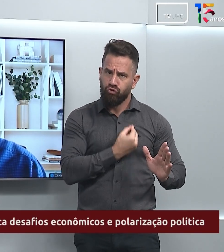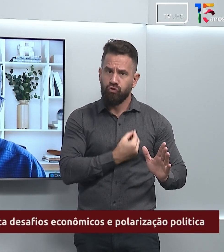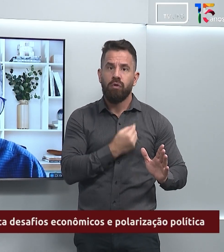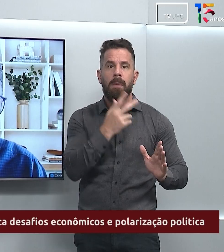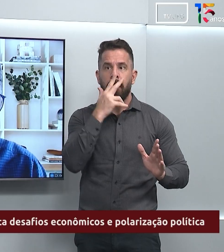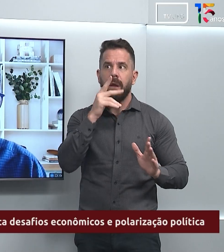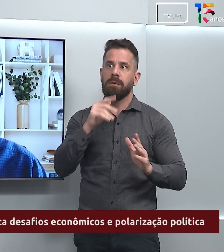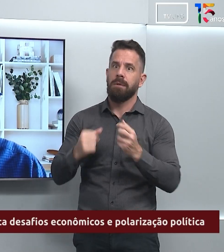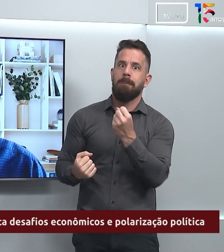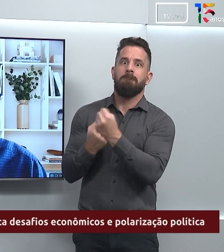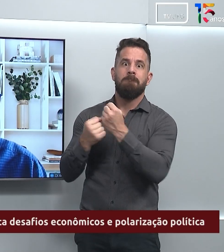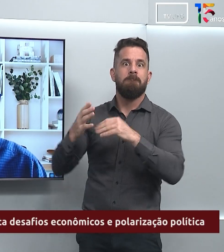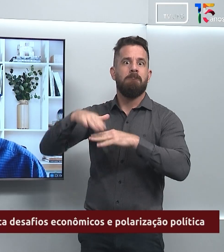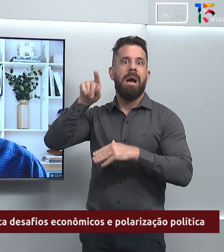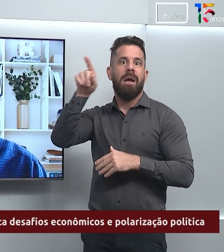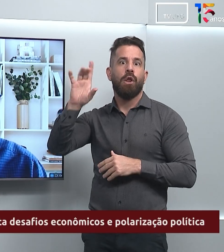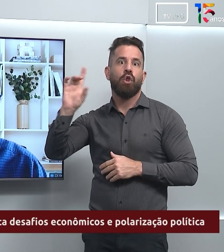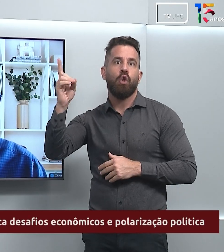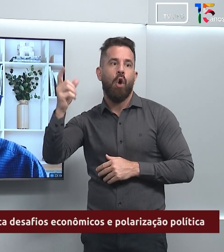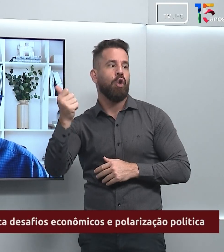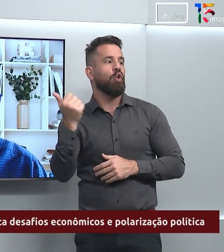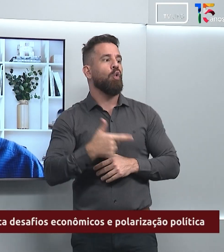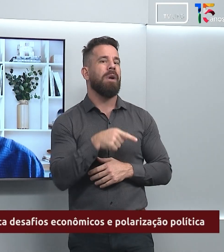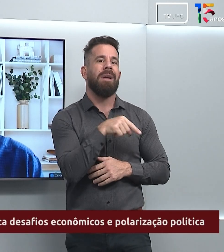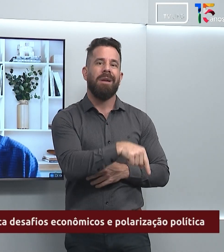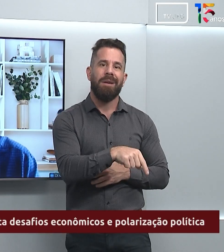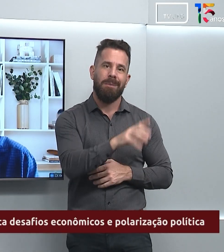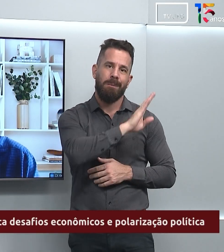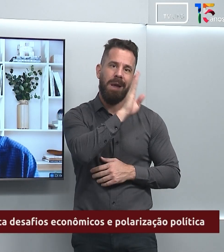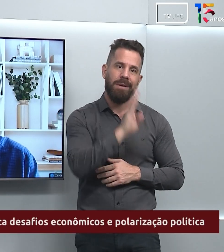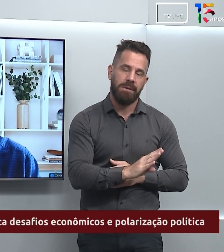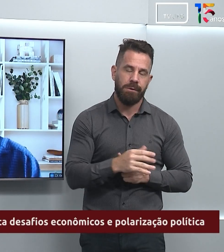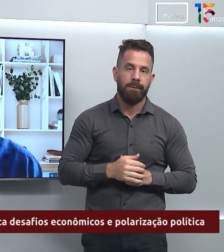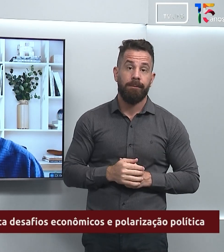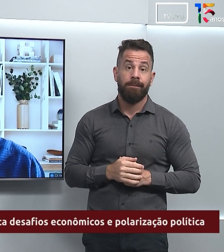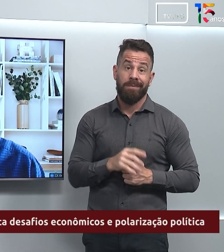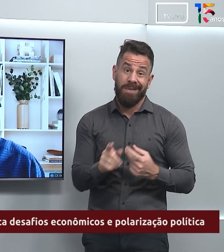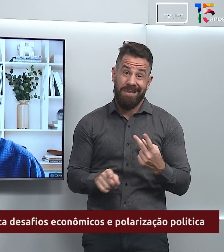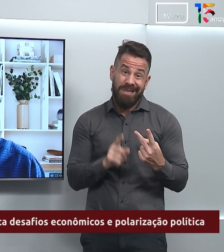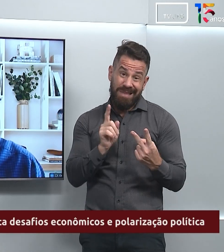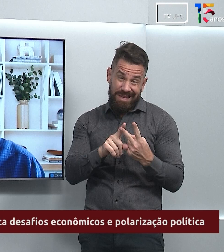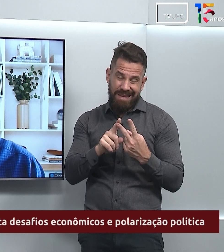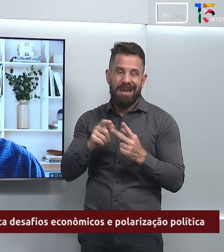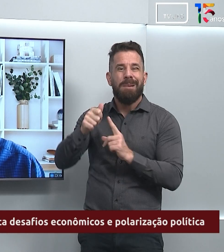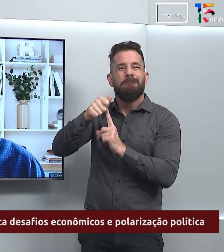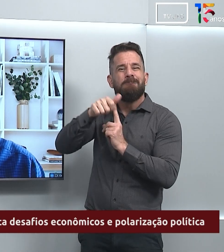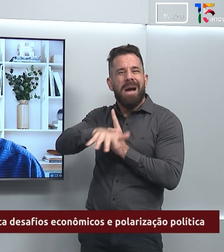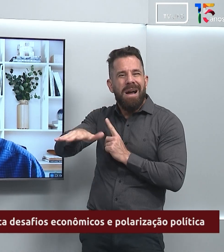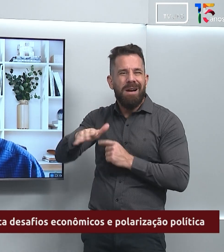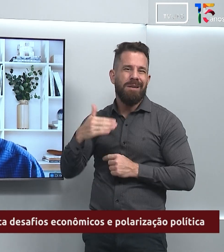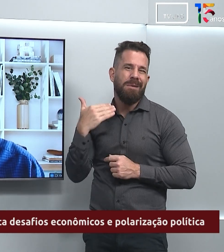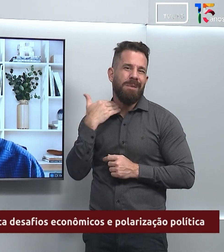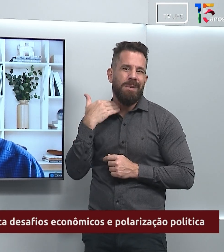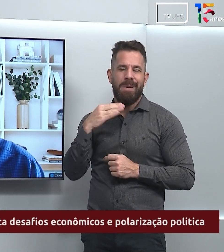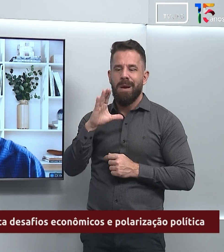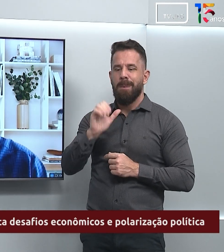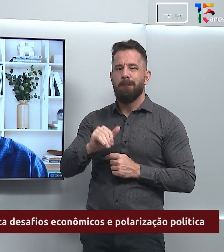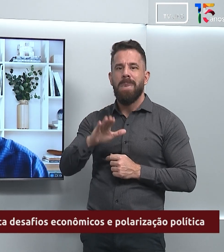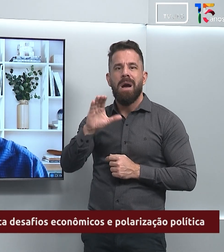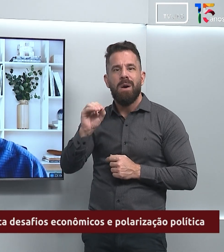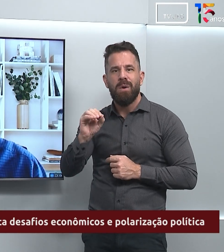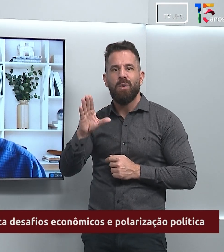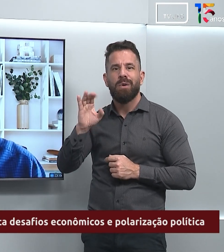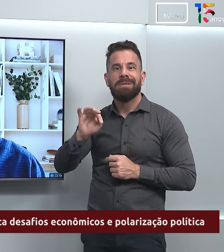do que nas demais economias. E, de outro lado, o Banco Central, exatamente no sentido de tentar